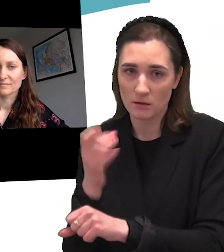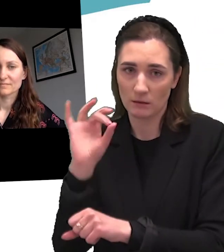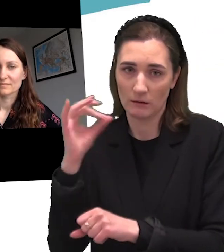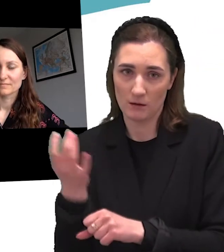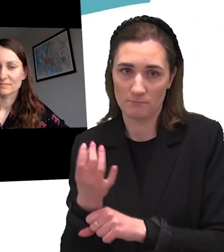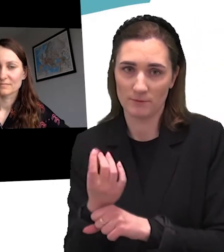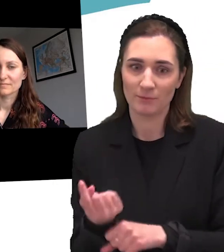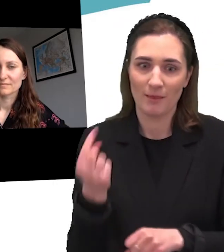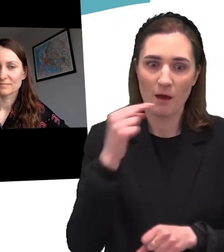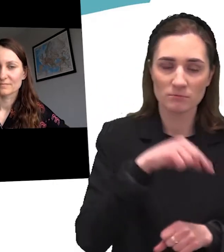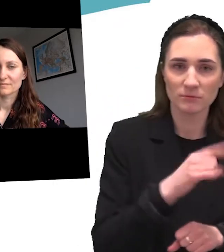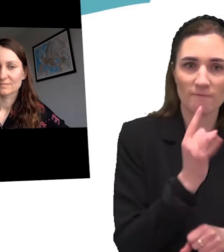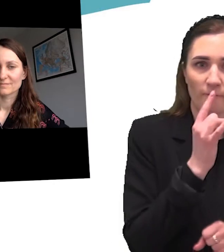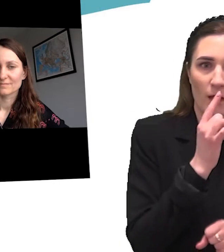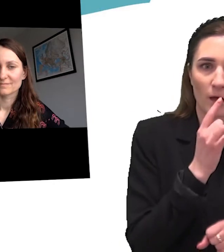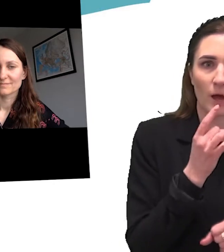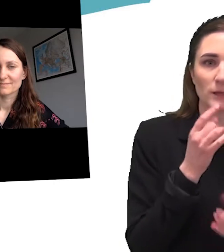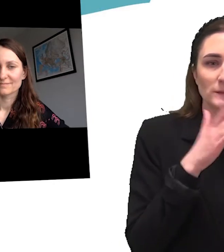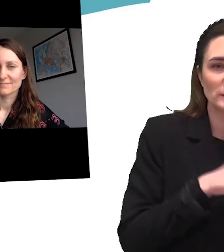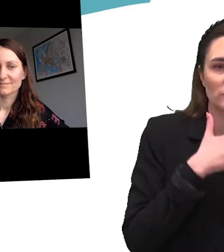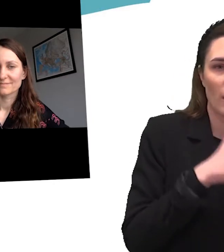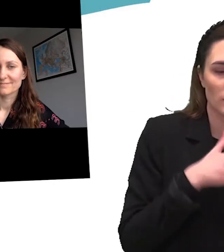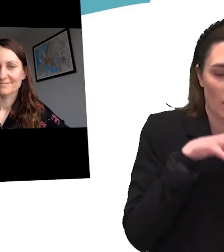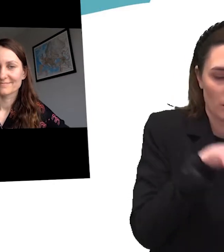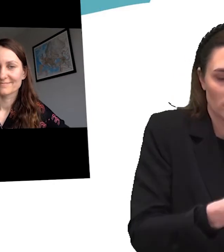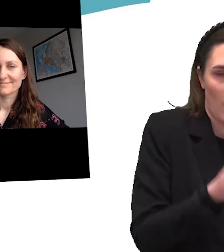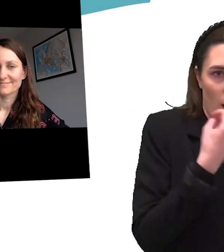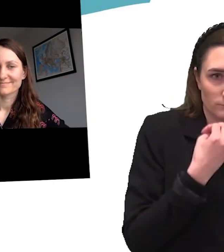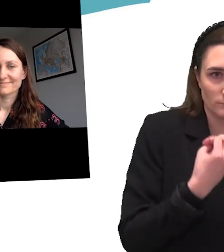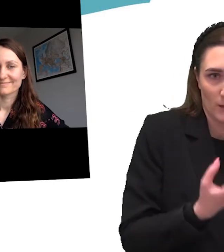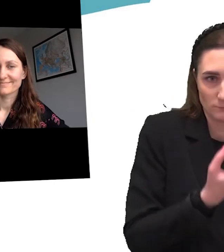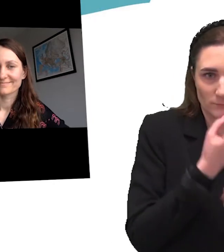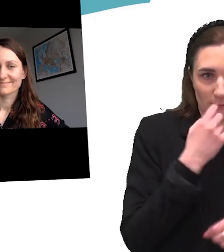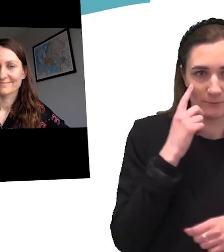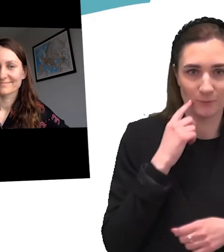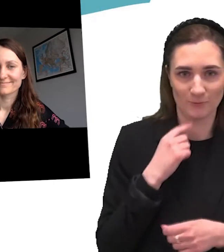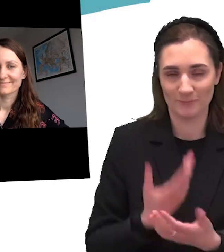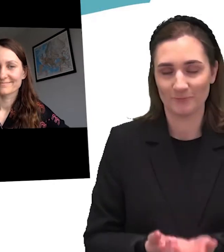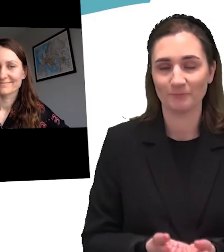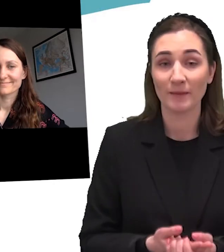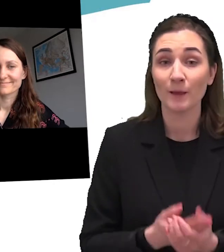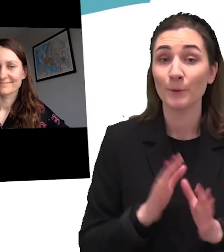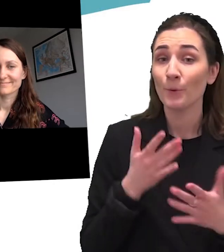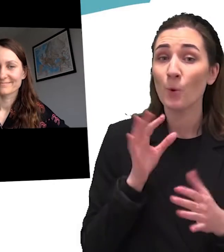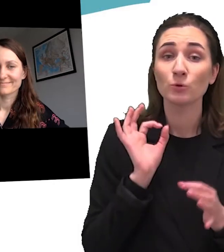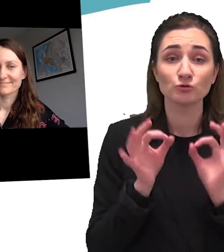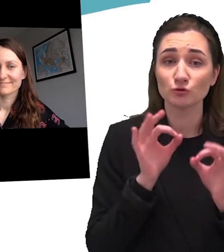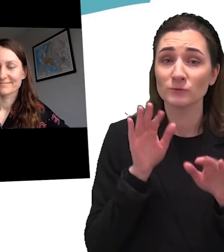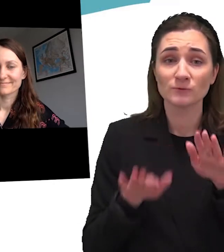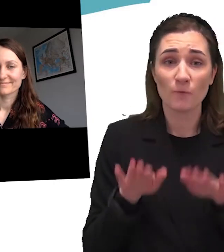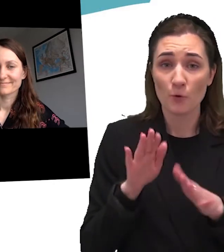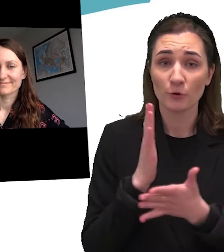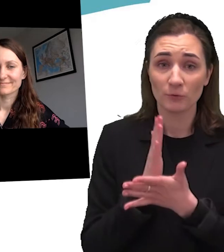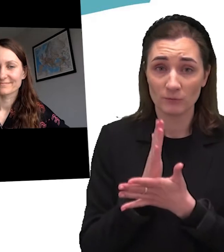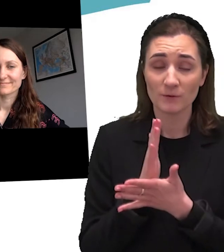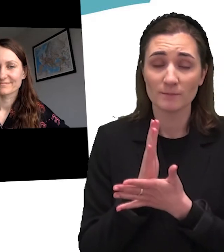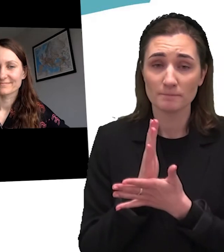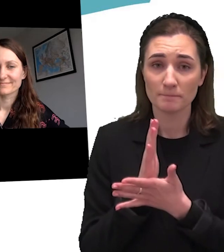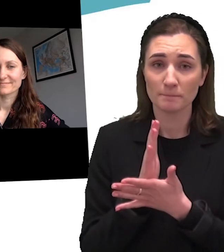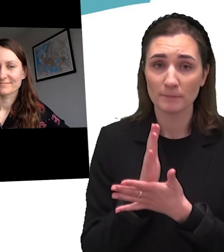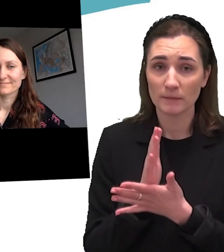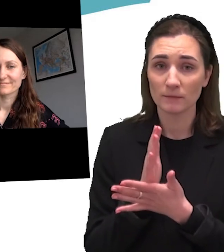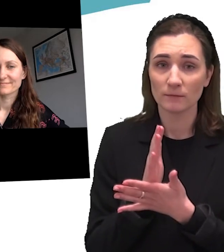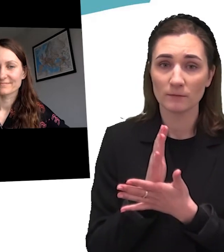tą sviestą gabalais valgo, tai žmogui riebalų reikia. Tai jeigu vaikas yra normalaus svorio, šiaip tai